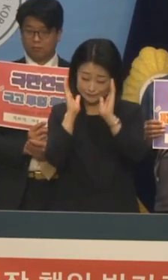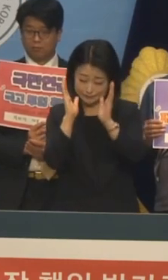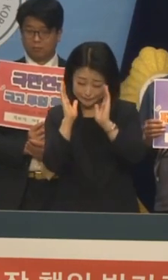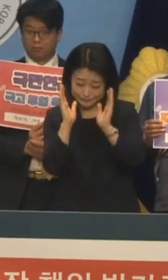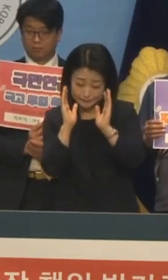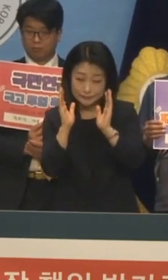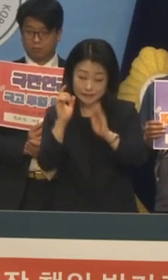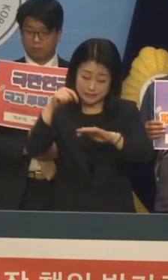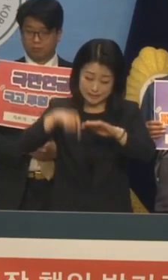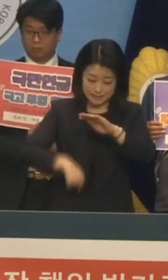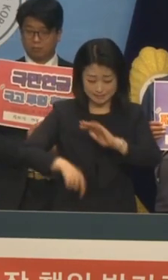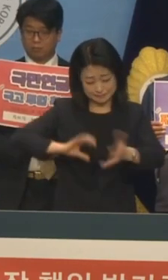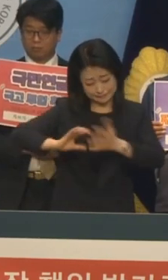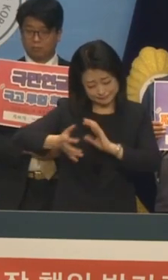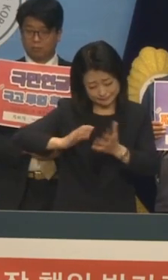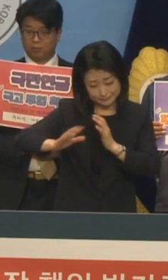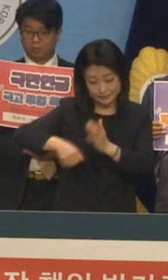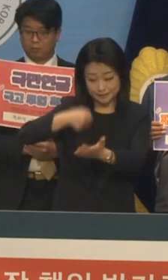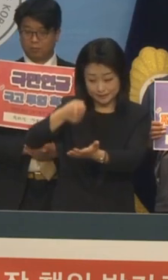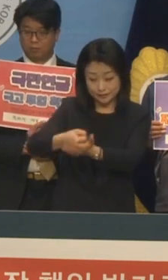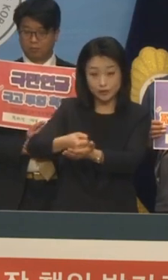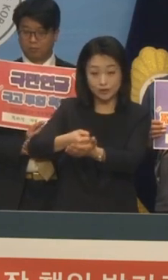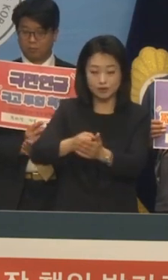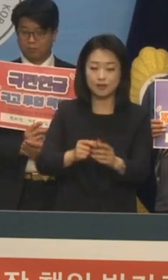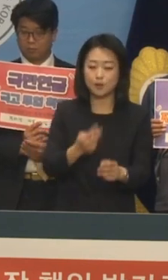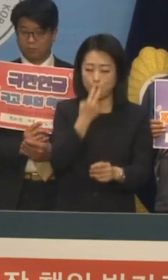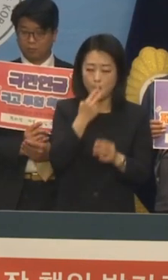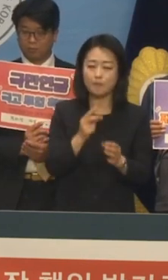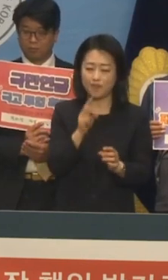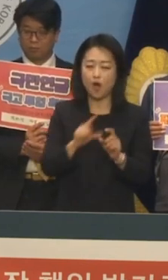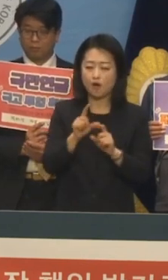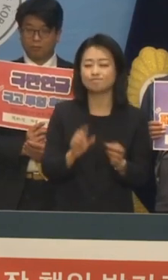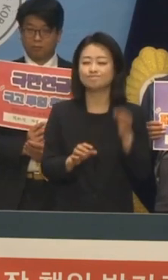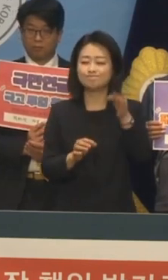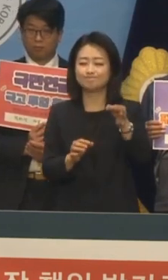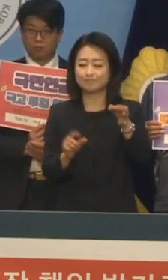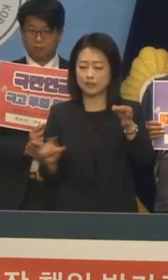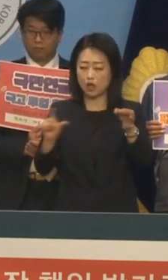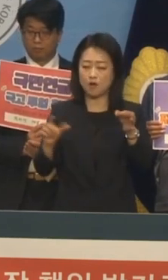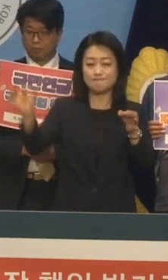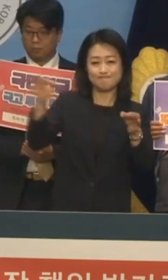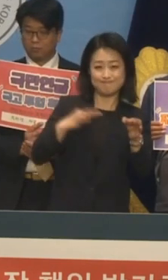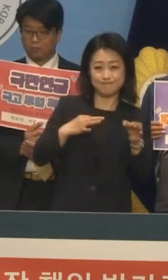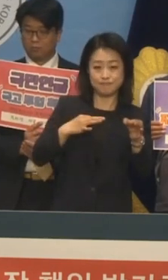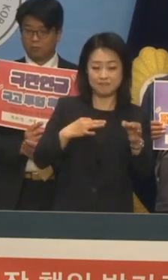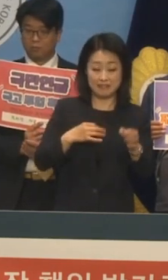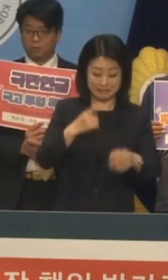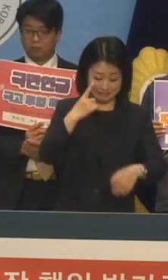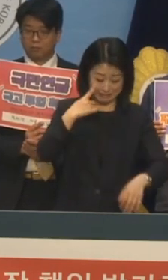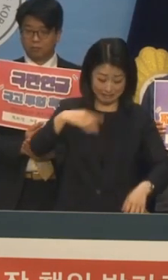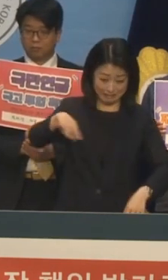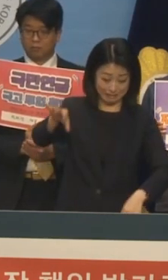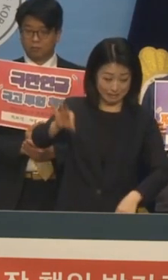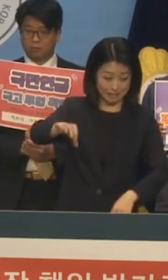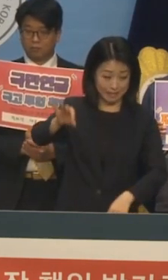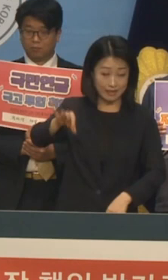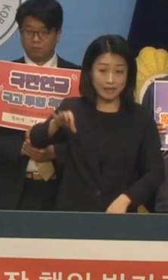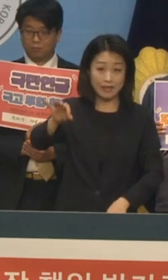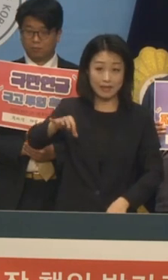통해 심은이 결론을 낸 더 내고 더 받자에 대해서 평가절하하고 트집을